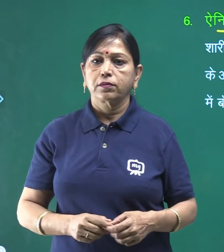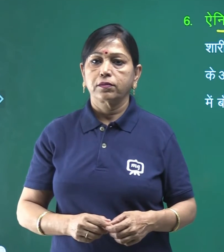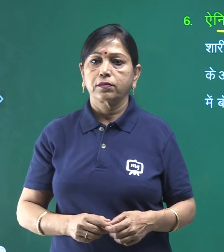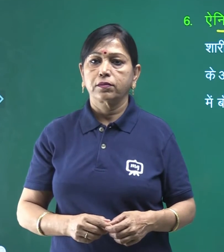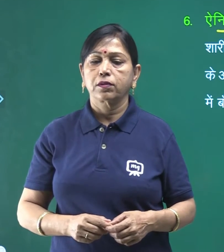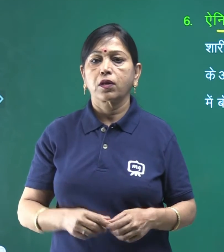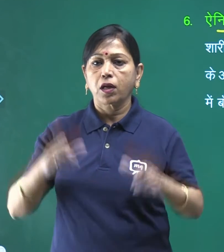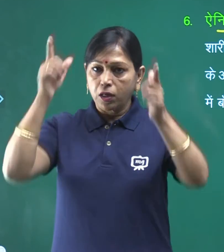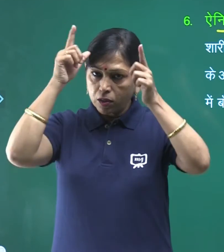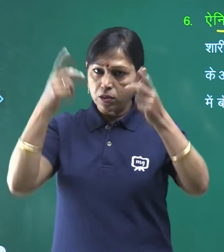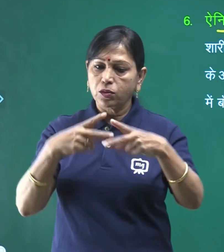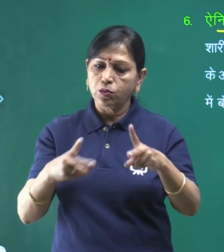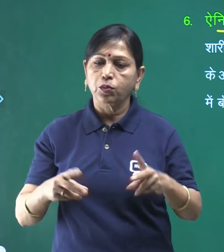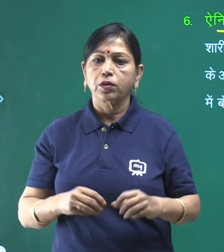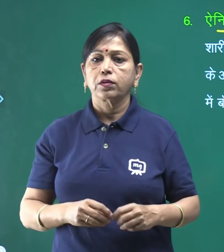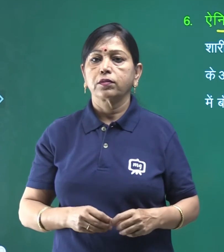जंतुओं की